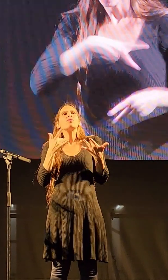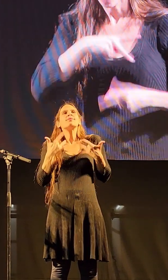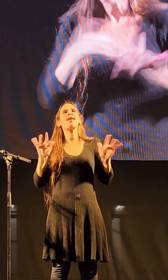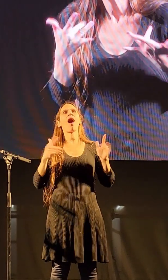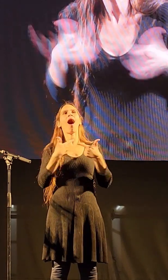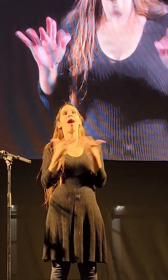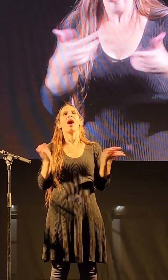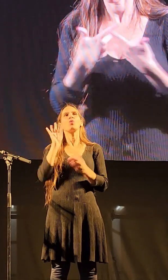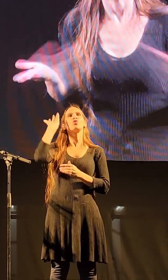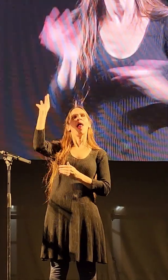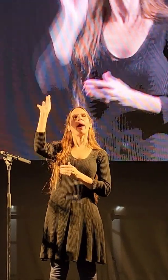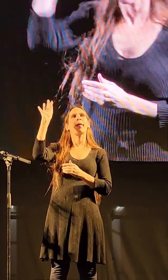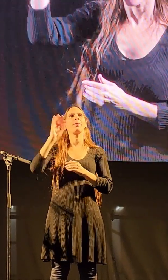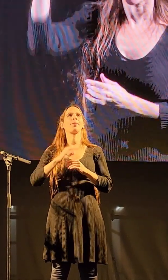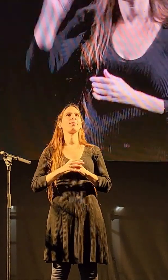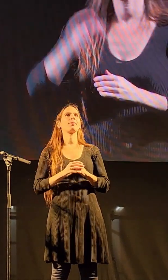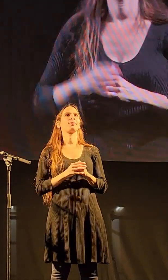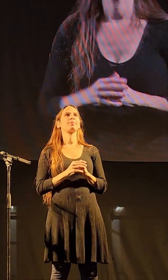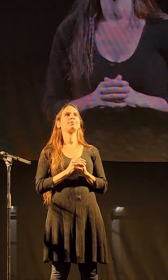שלכם.